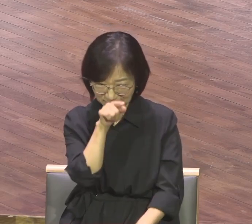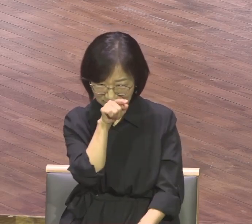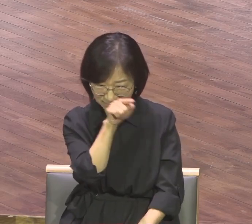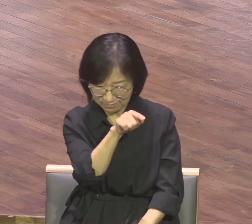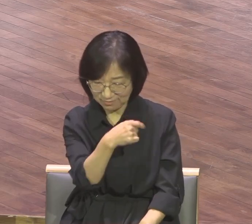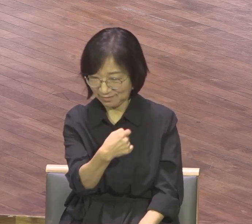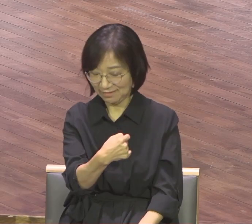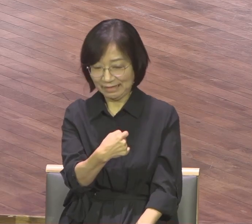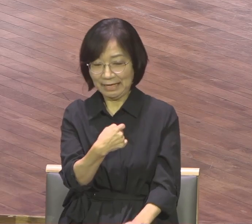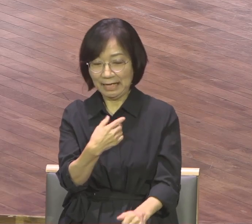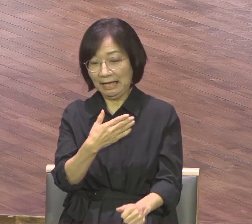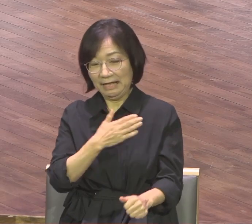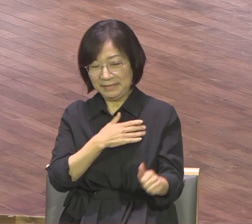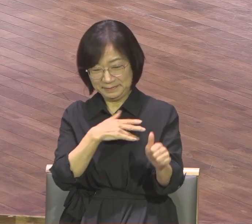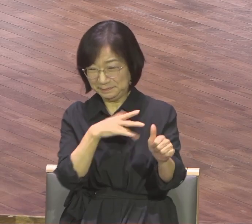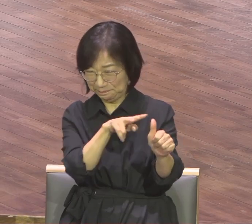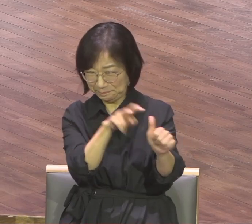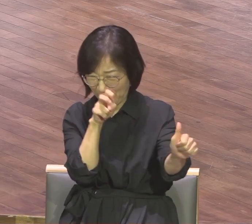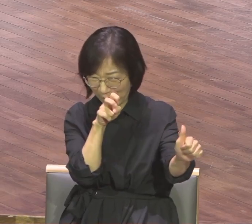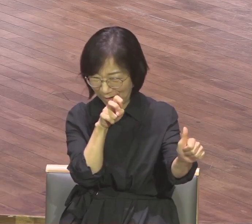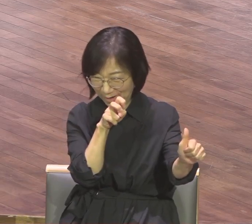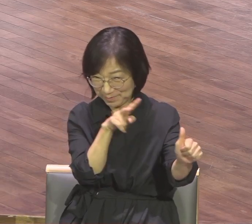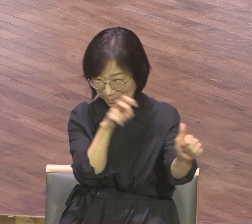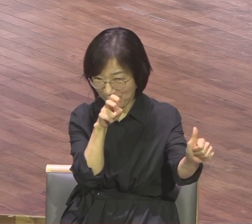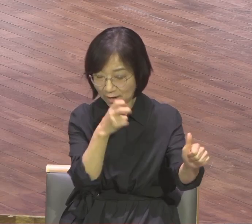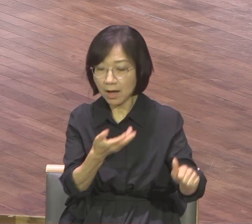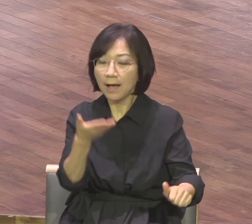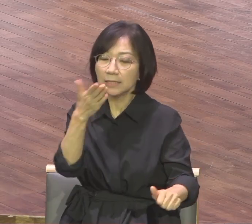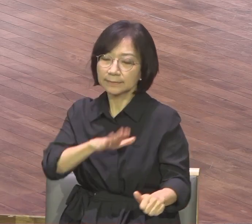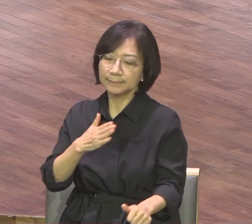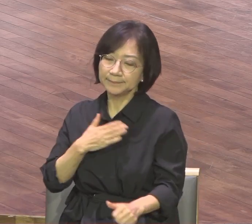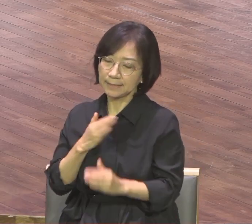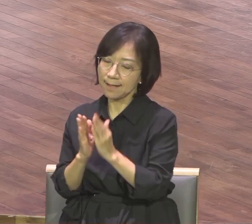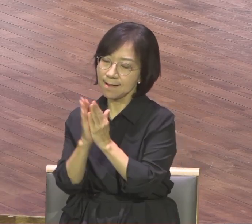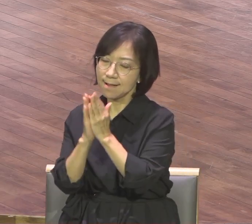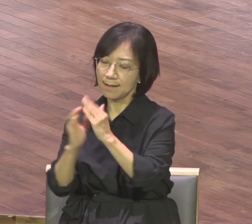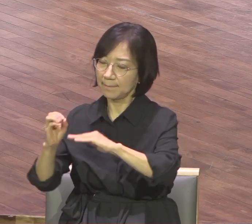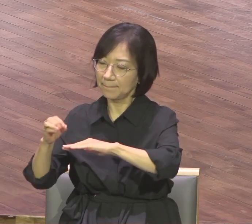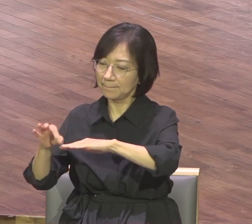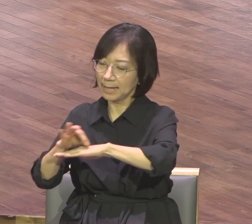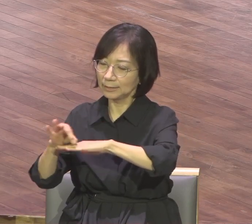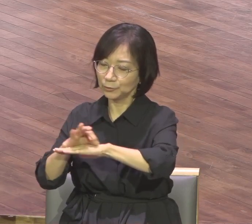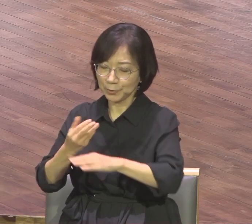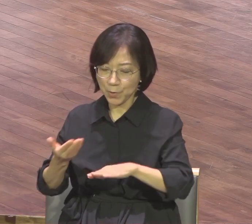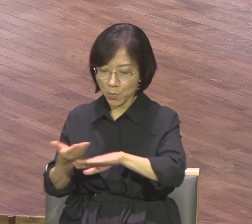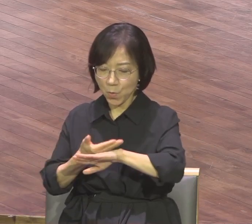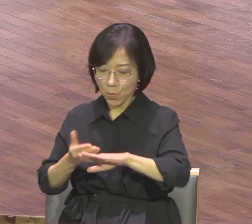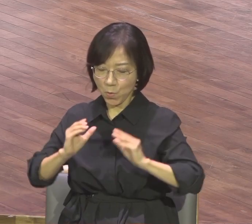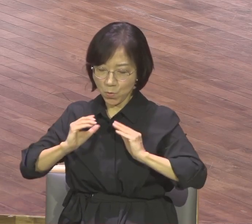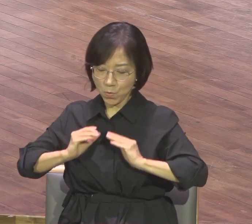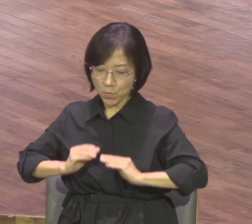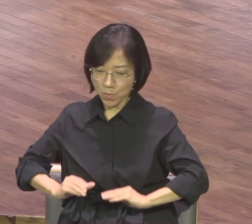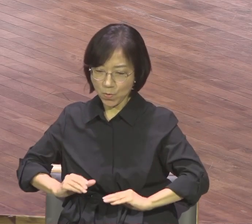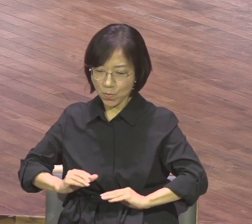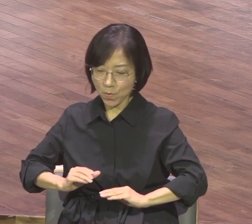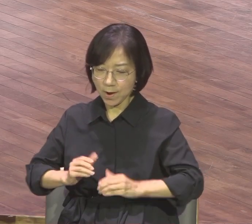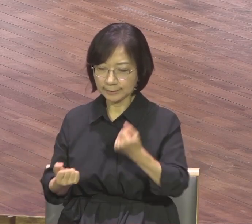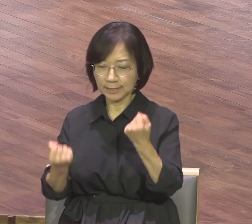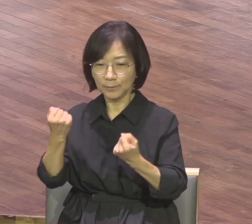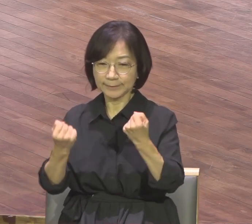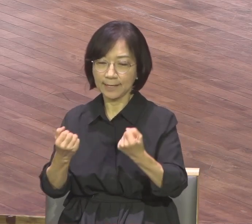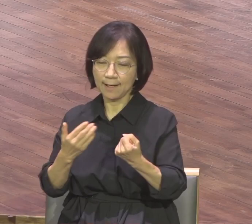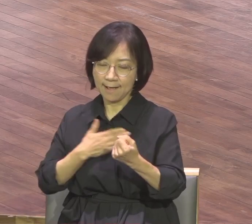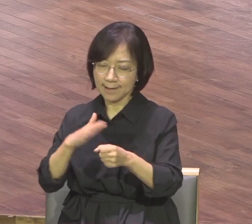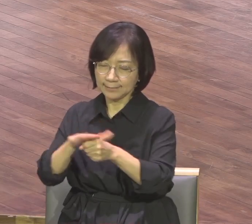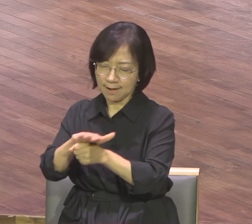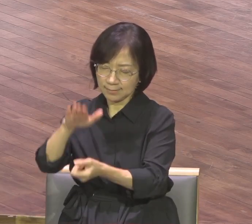당신은 내 마음에 떠났지만 내 속에 다이아몬드 반지, 민크 코트, 자동차는